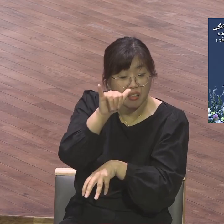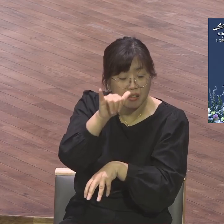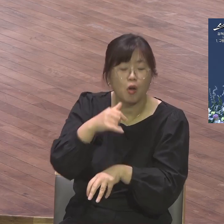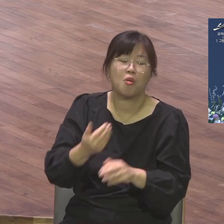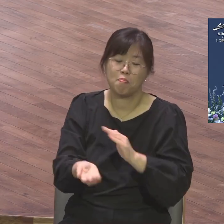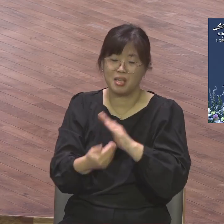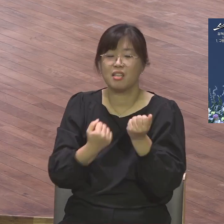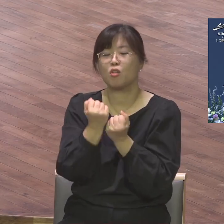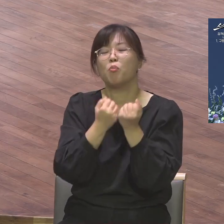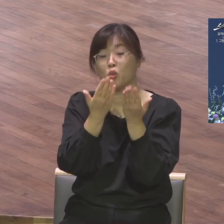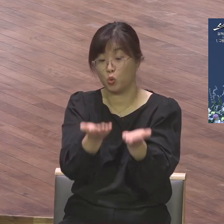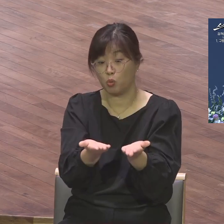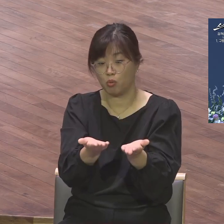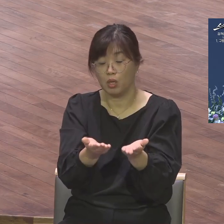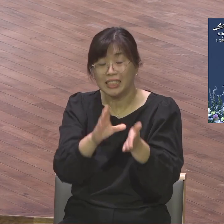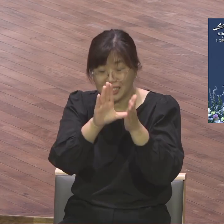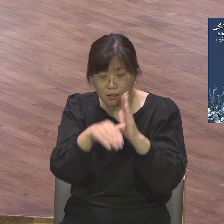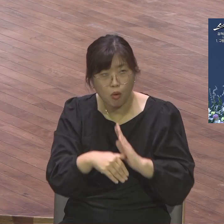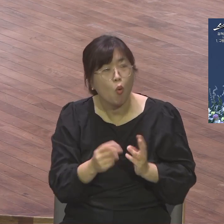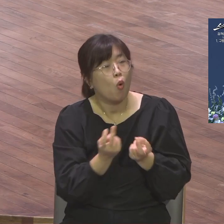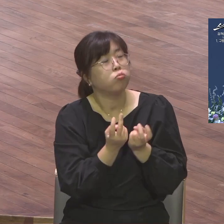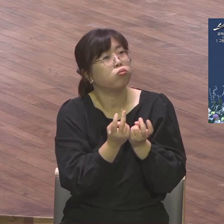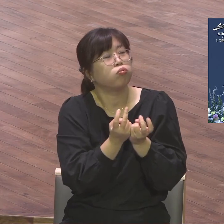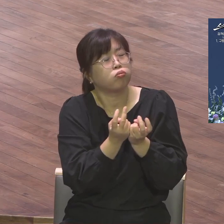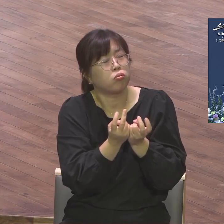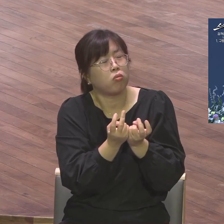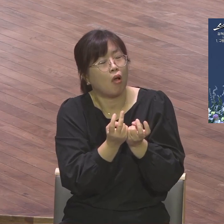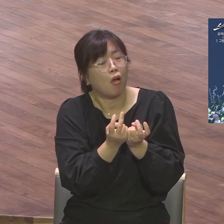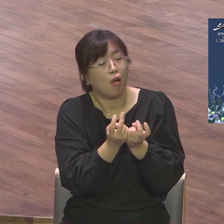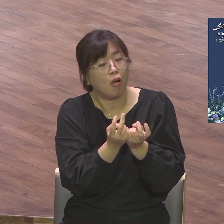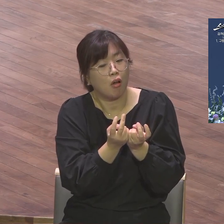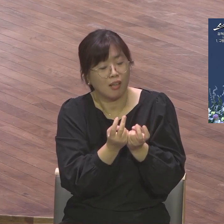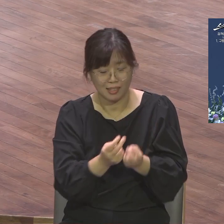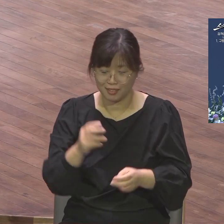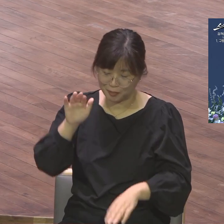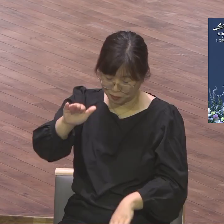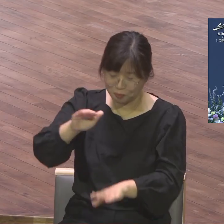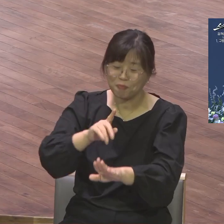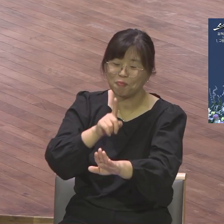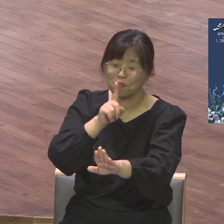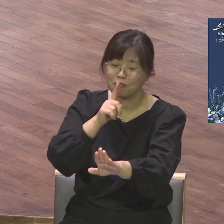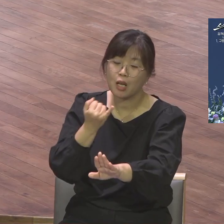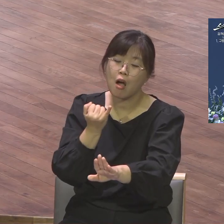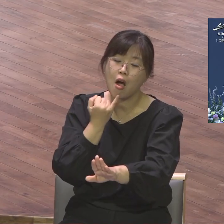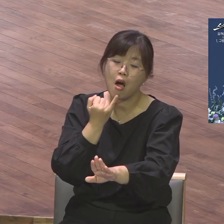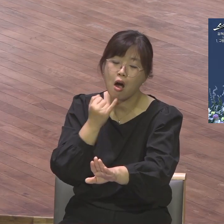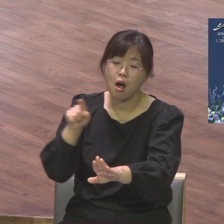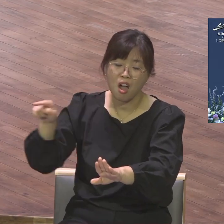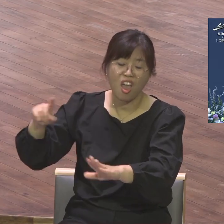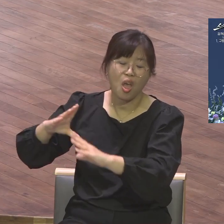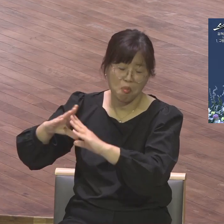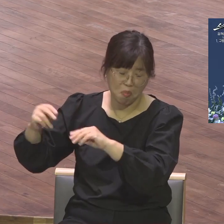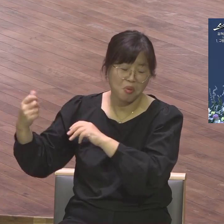없어요. 이미 말씀했기 때문에 이 사실을 알고 있던 모세가